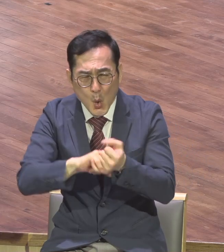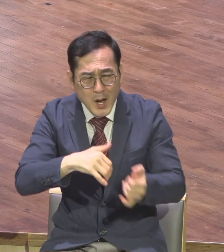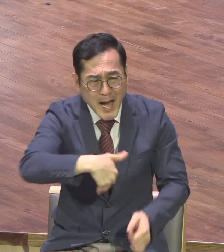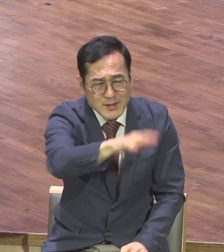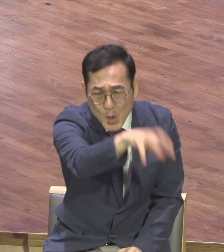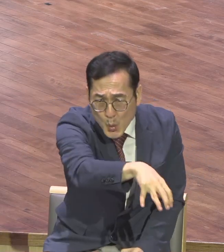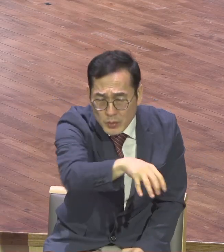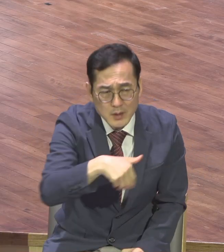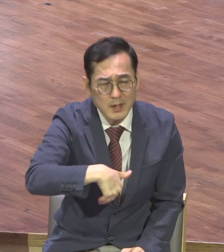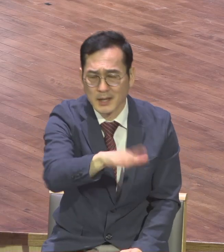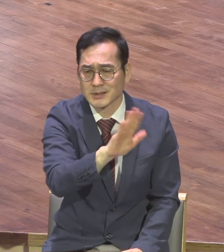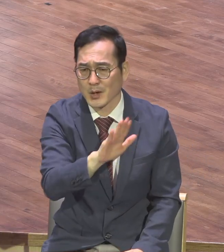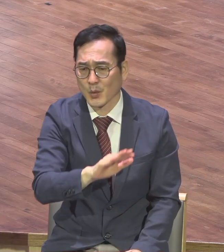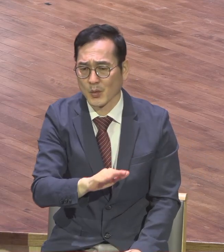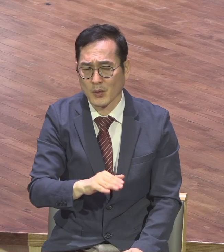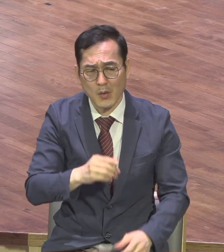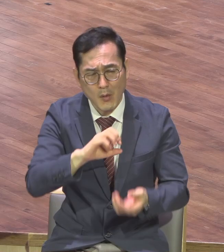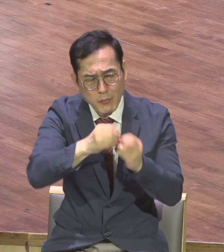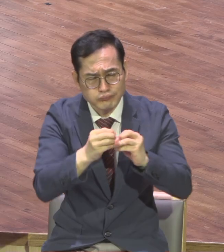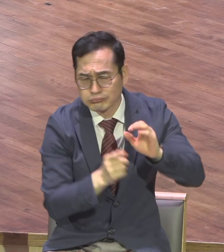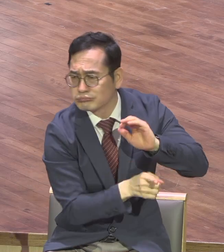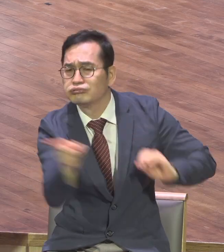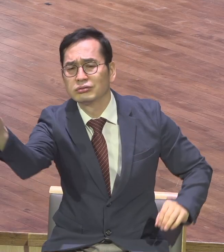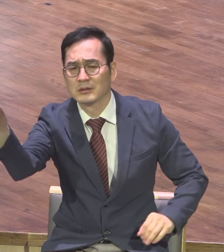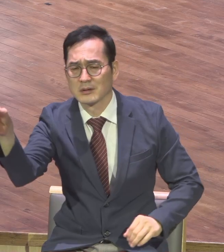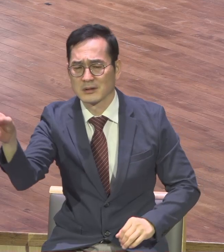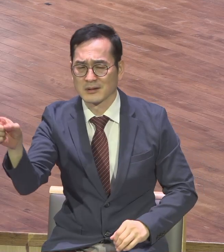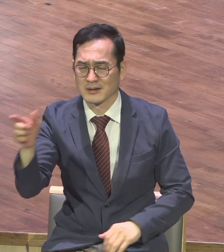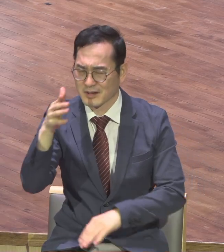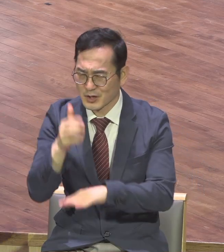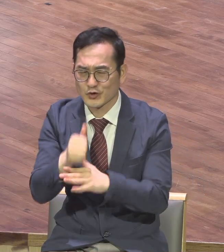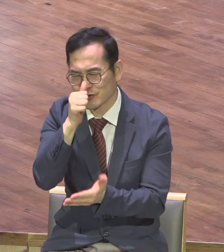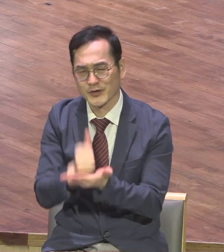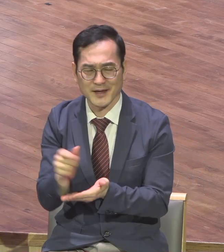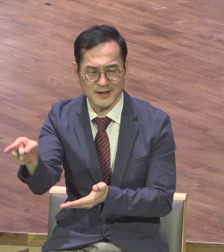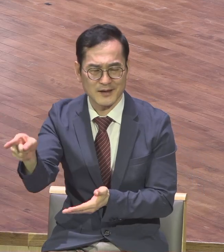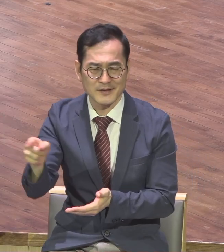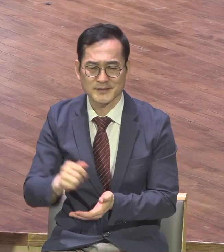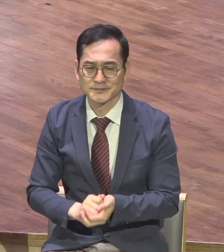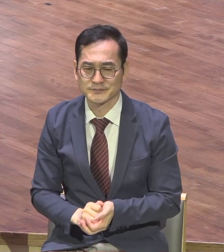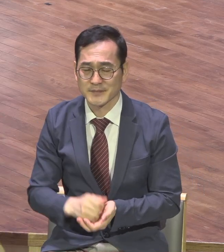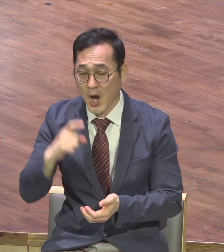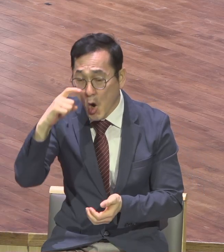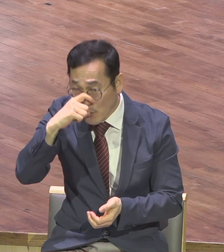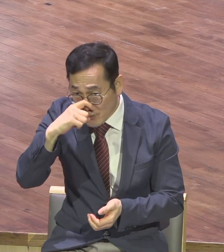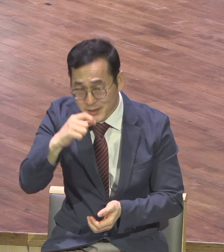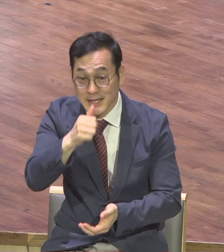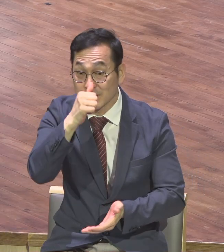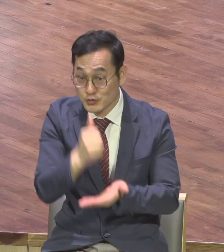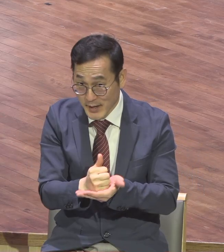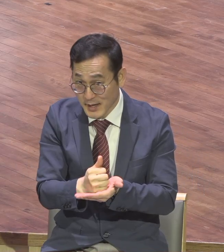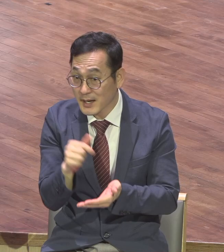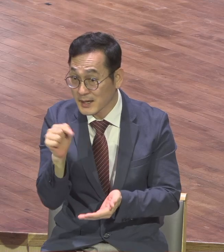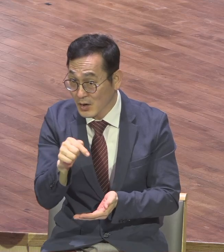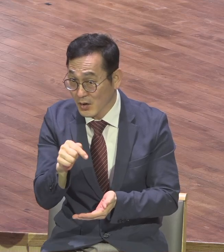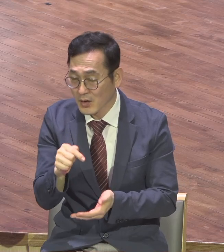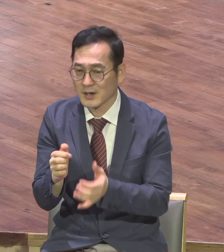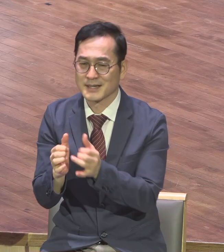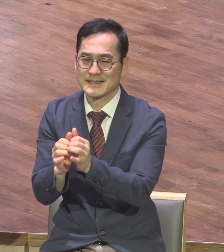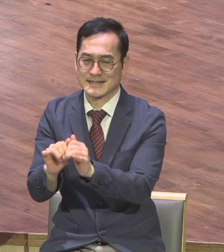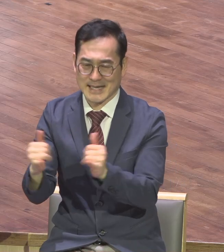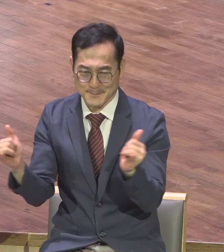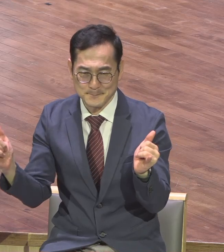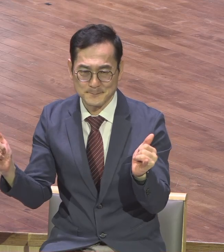빗나가 버렸다. 다시 말해서 허물과 죄는 하나님께서 원래